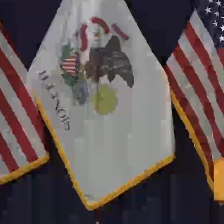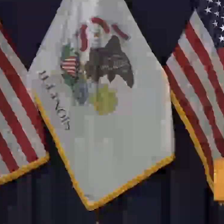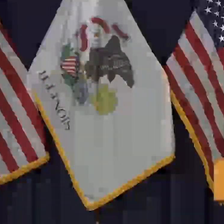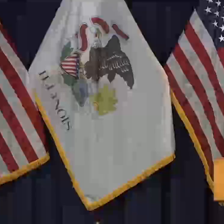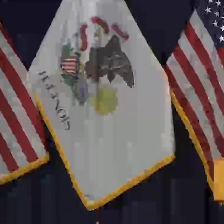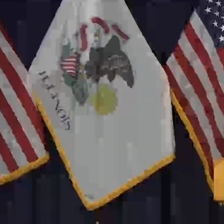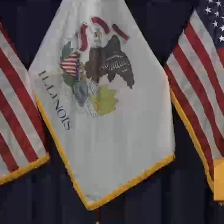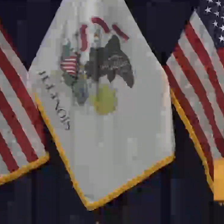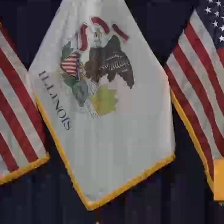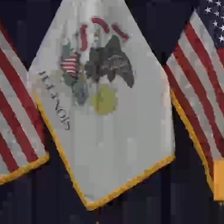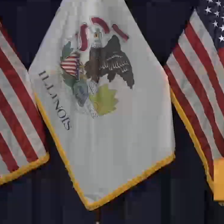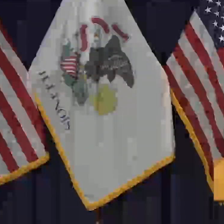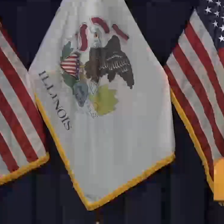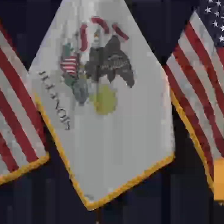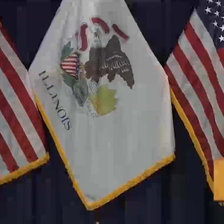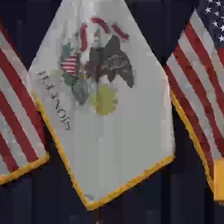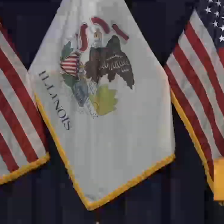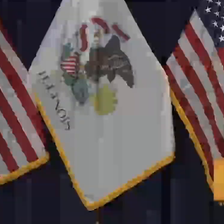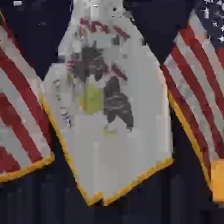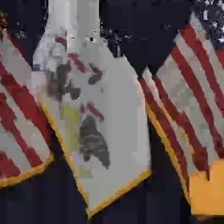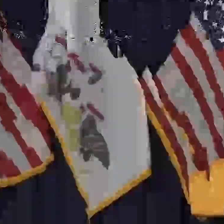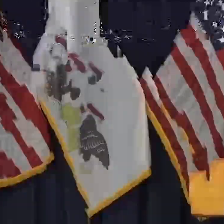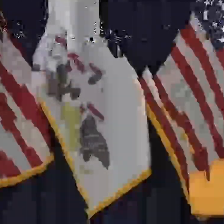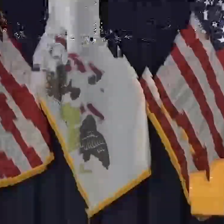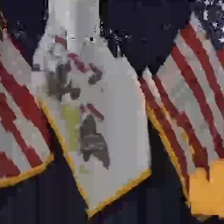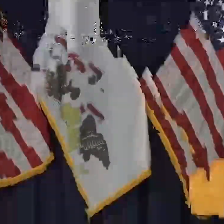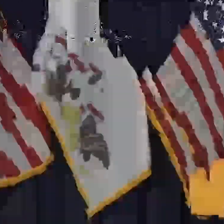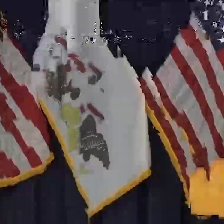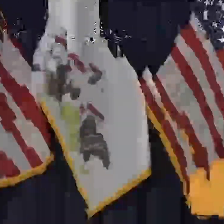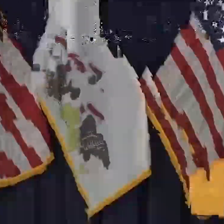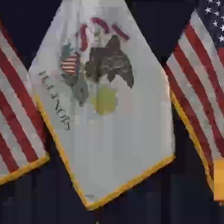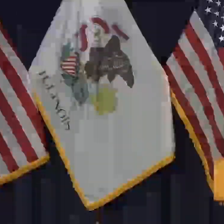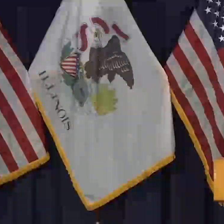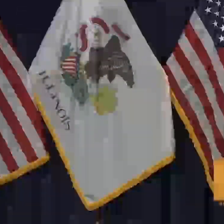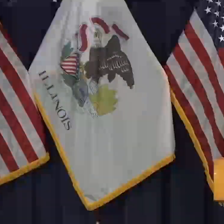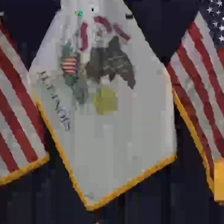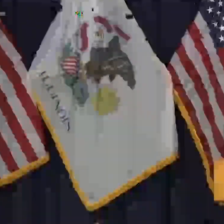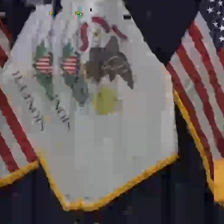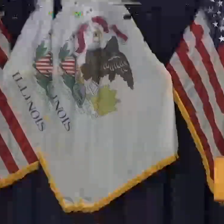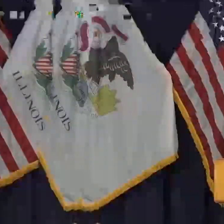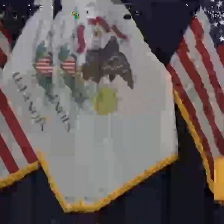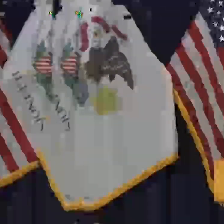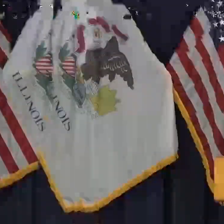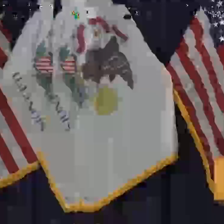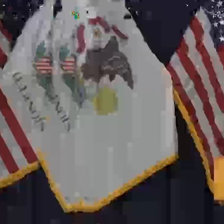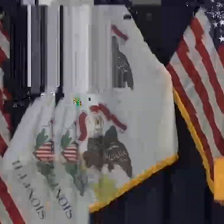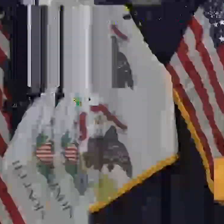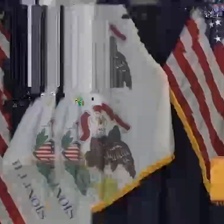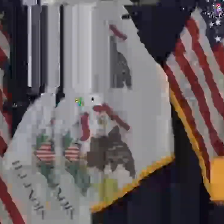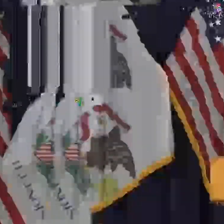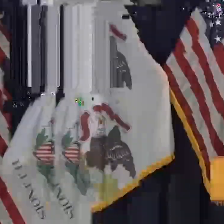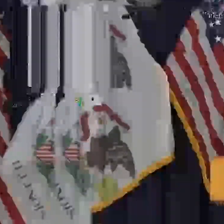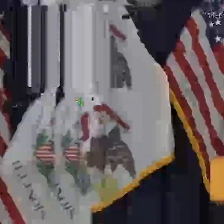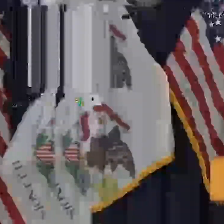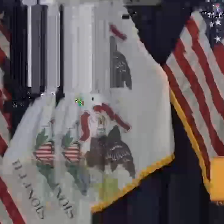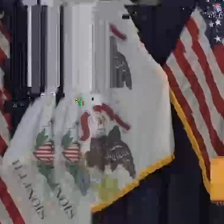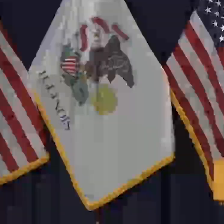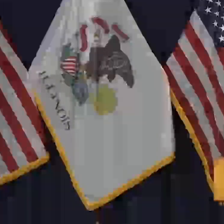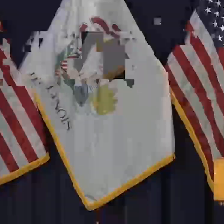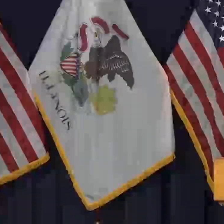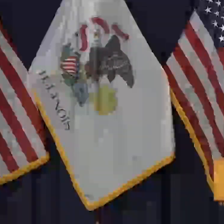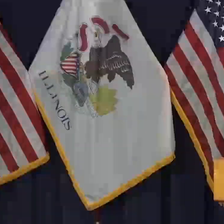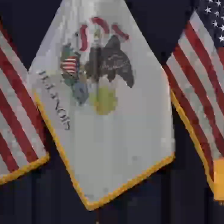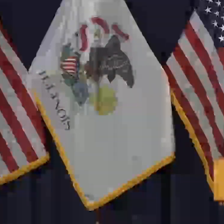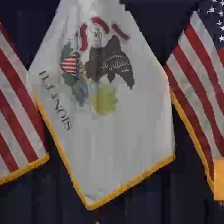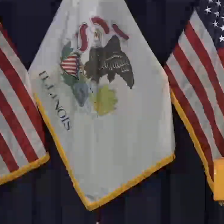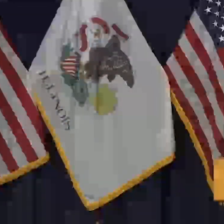color. Las comunidades Latinx en Illinois están golpeadas por este virus. Pido a los líderes de la comunidad